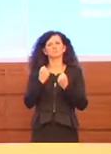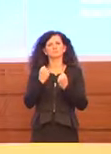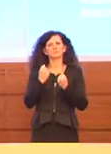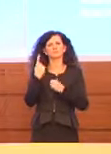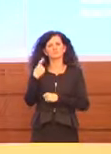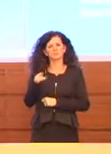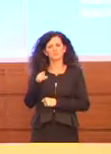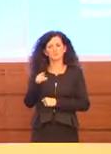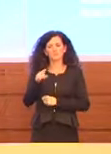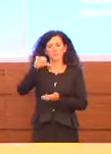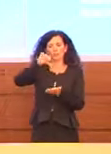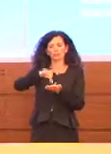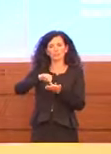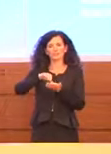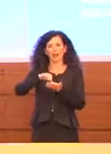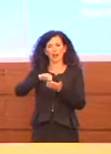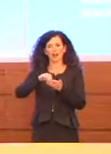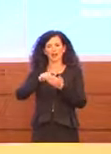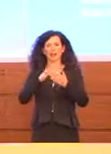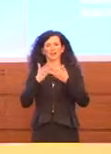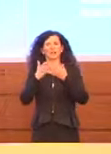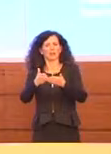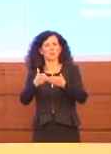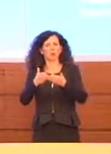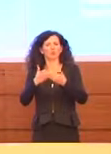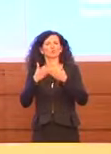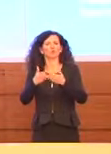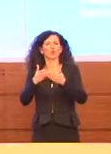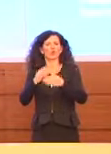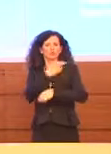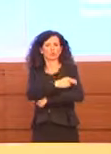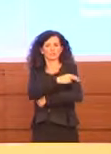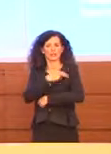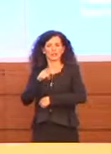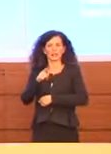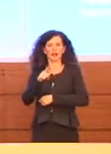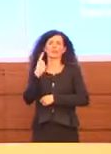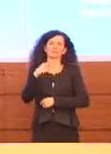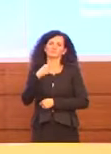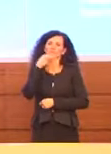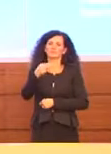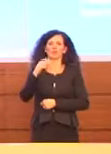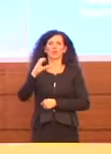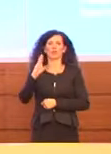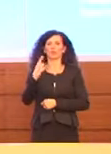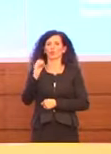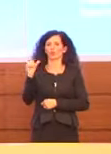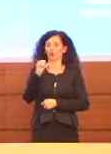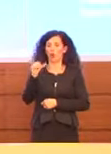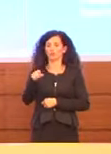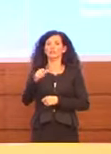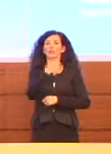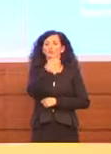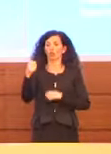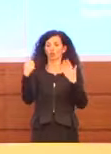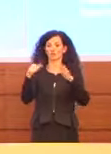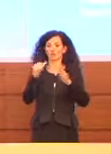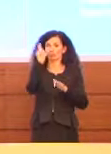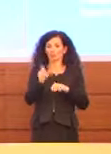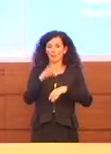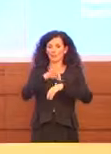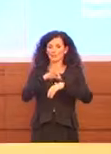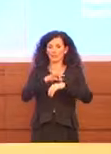alla centrale remoto di soccorso sanitario la famosa cross che ha movimentato 116 pazienti